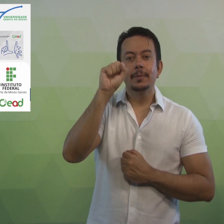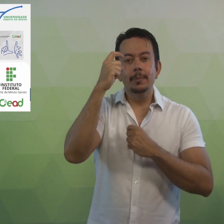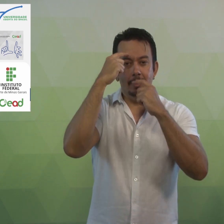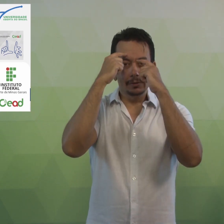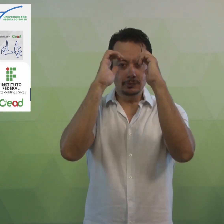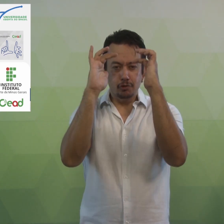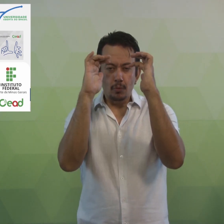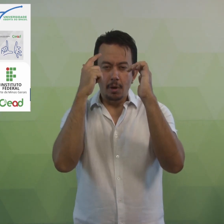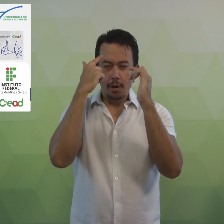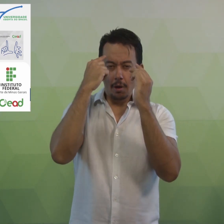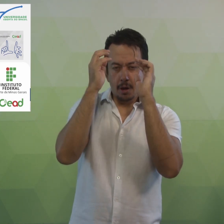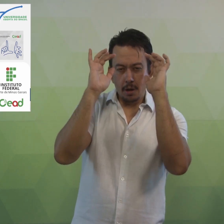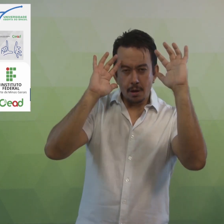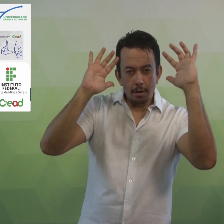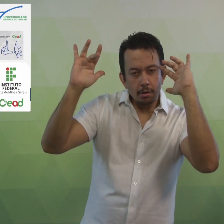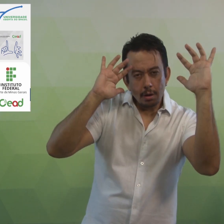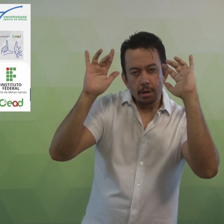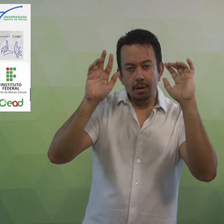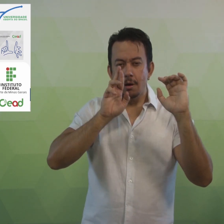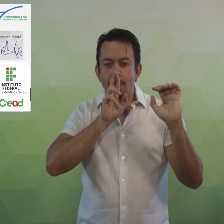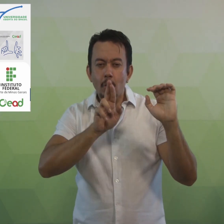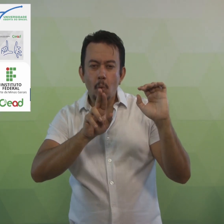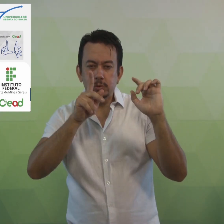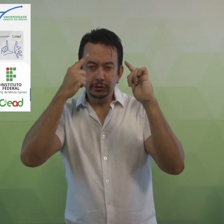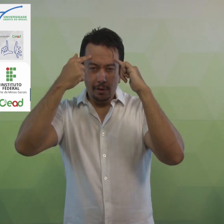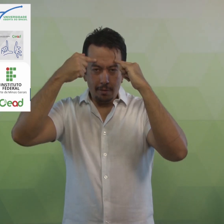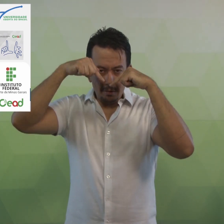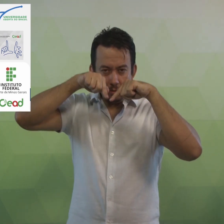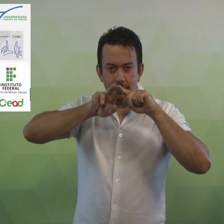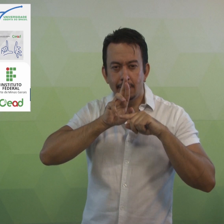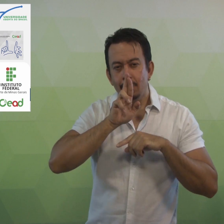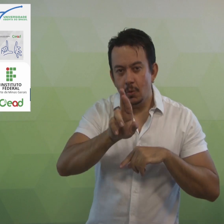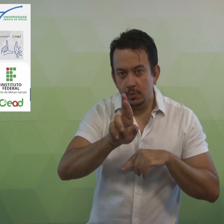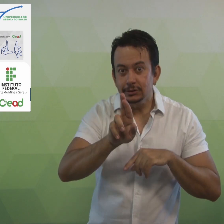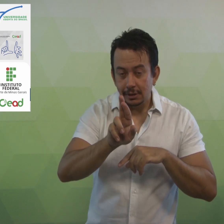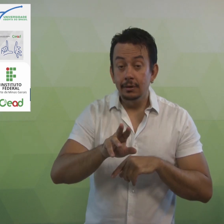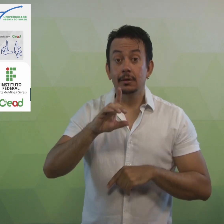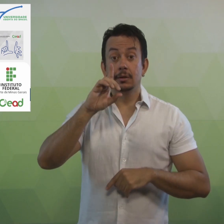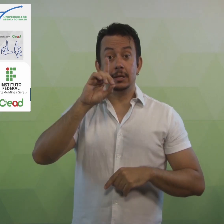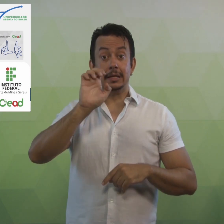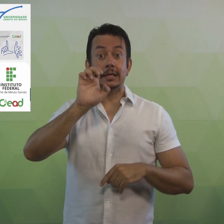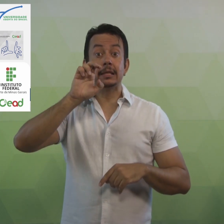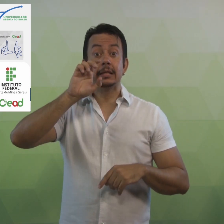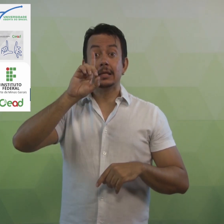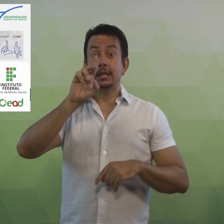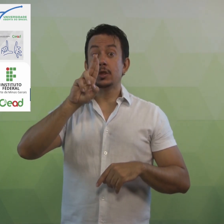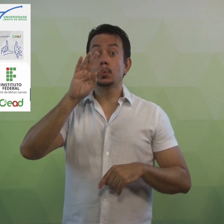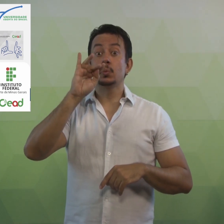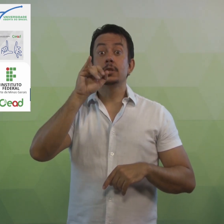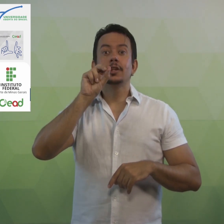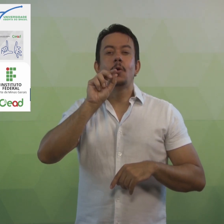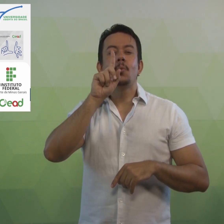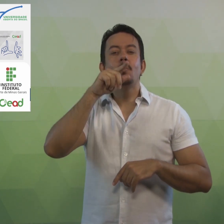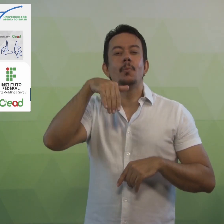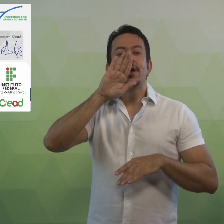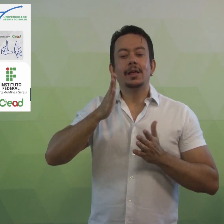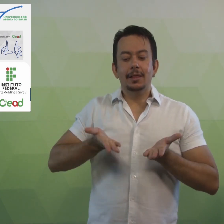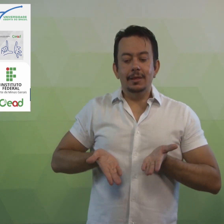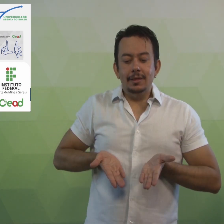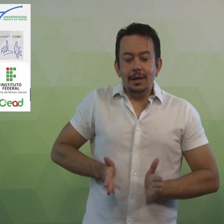E o conceito dessas duas áreas é o que nós iremos trabalhar um pouquinho agora, tá? Racionalista é quando